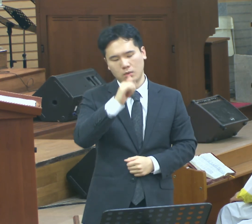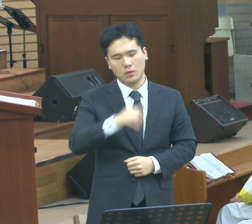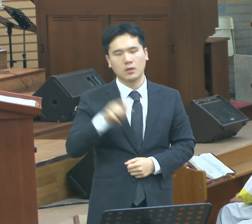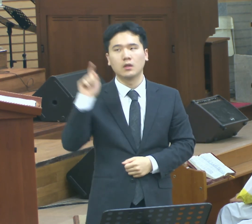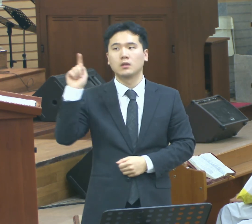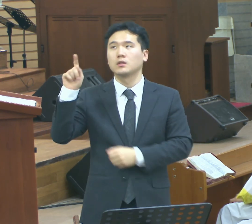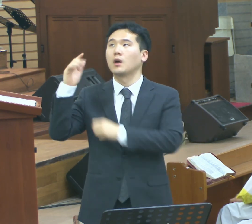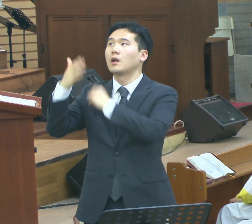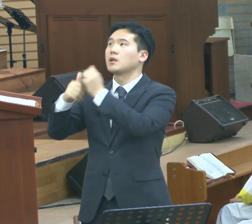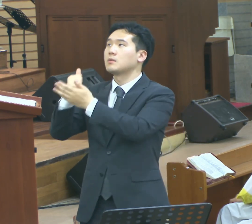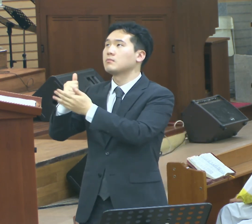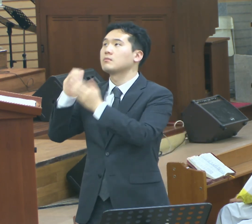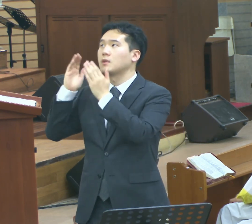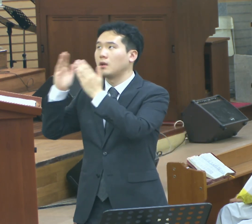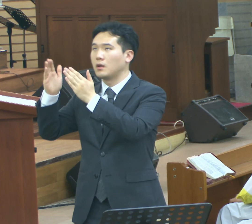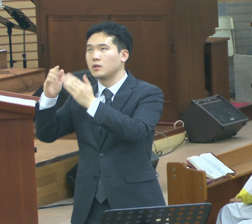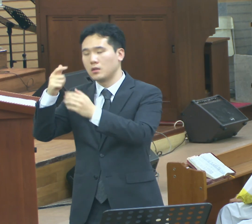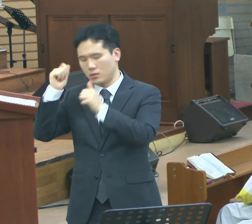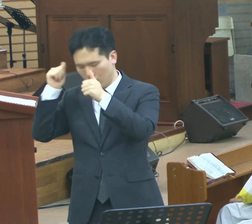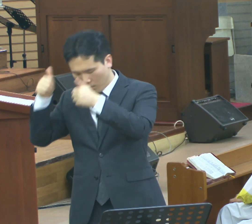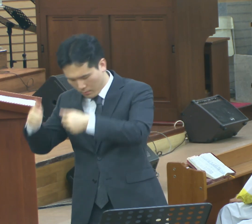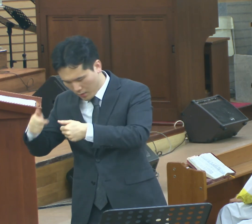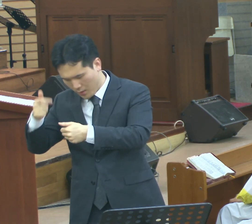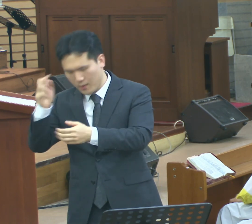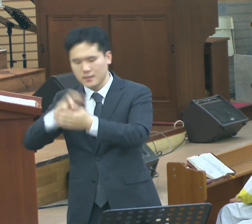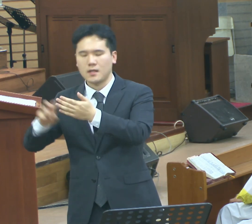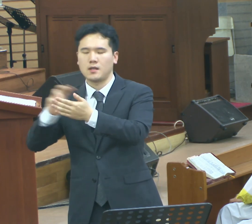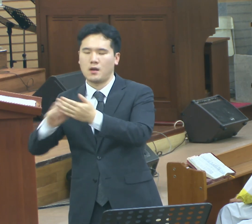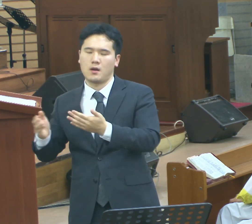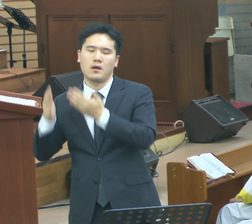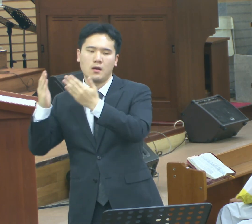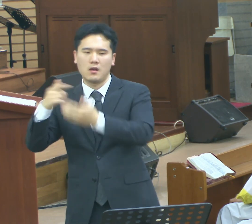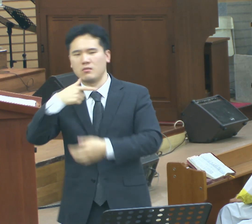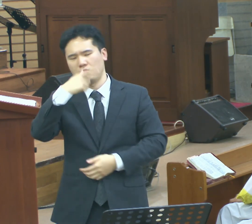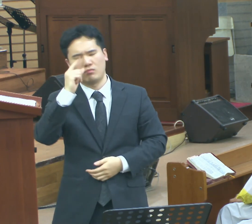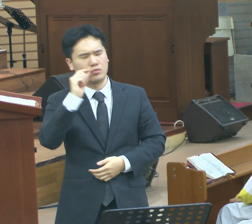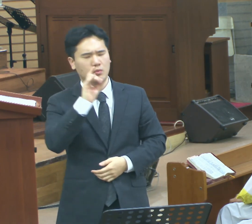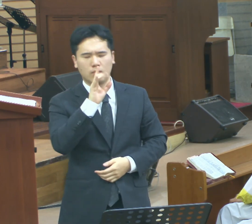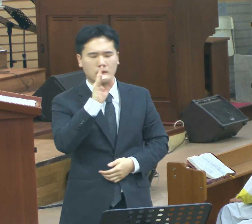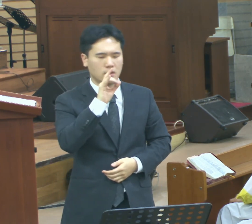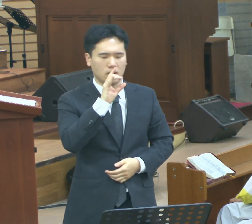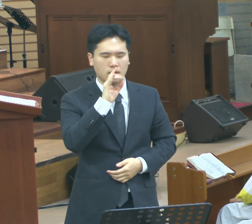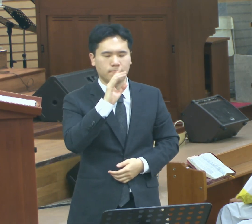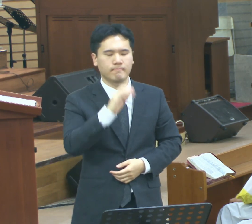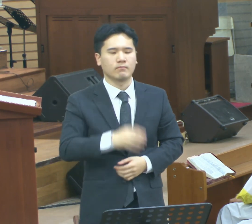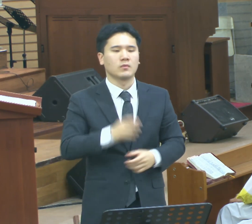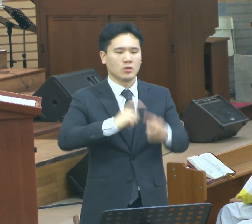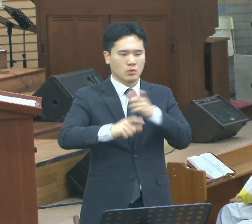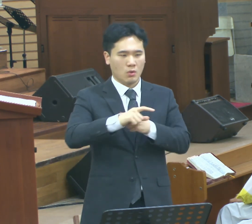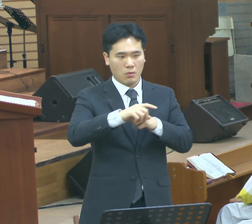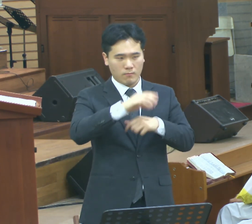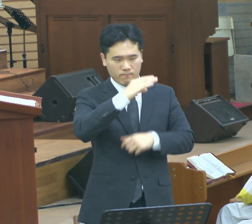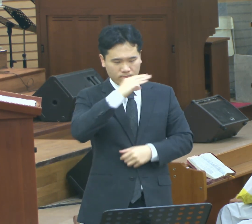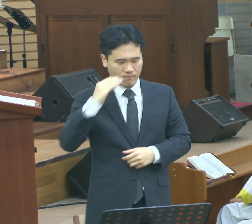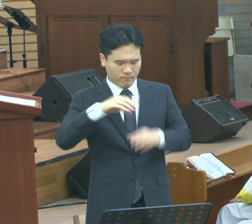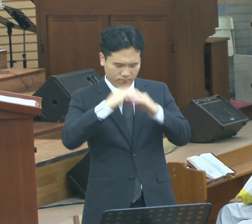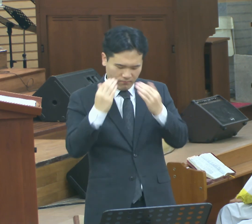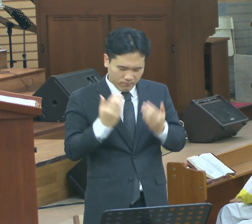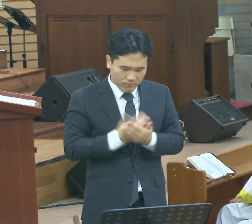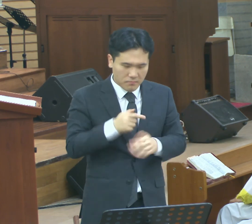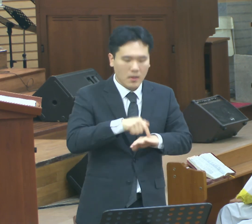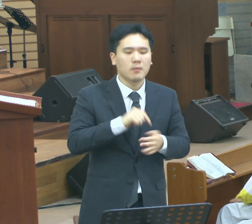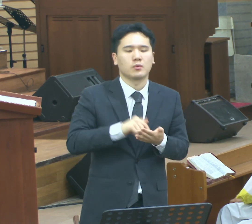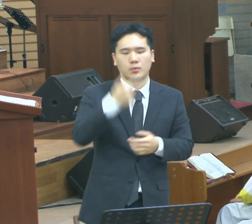찬양이 부족해서 안 되겠다, 비뚤어져서 안 되겠다, 더 온전하게 예배해야 되겠다, 이런 중심,